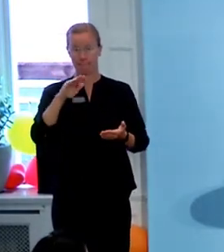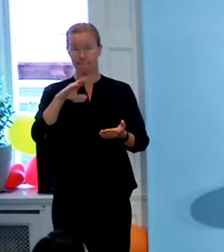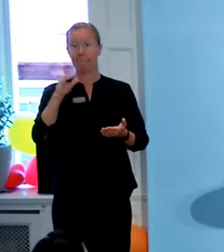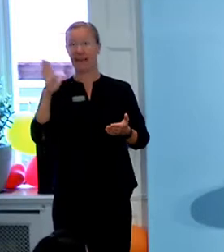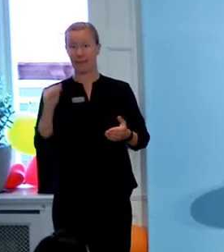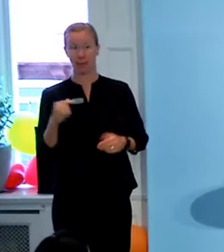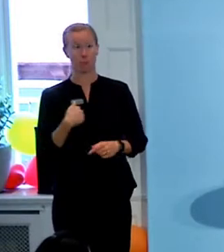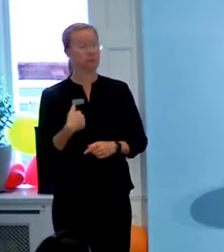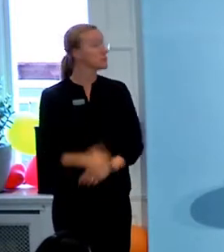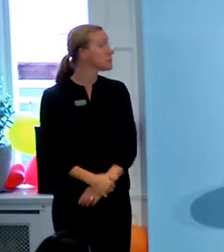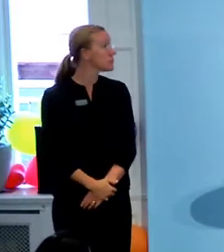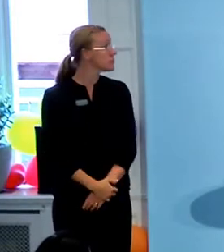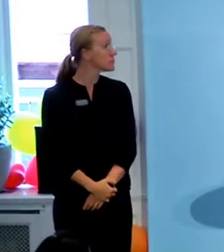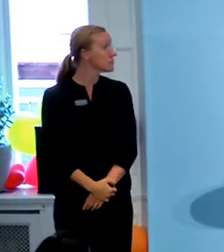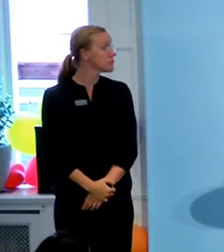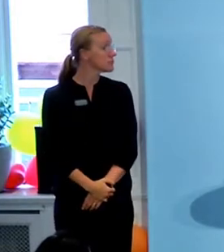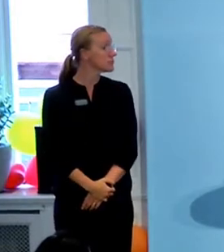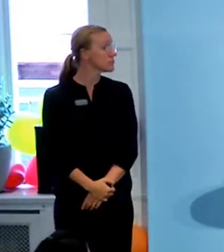mycket.